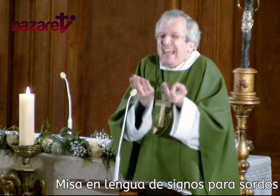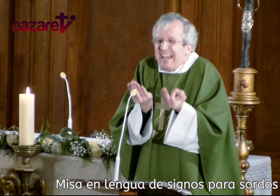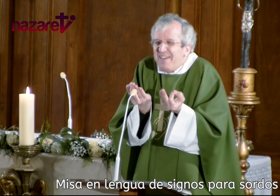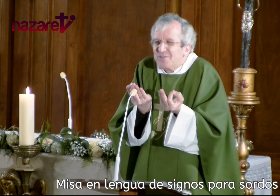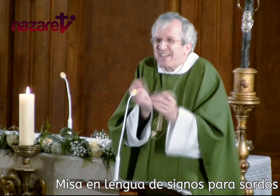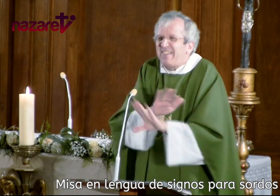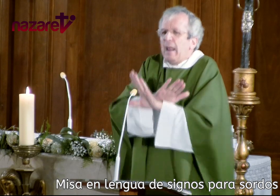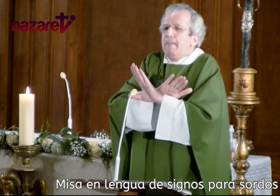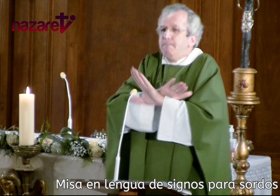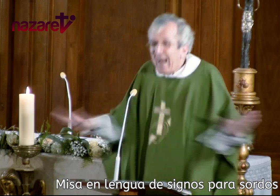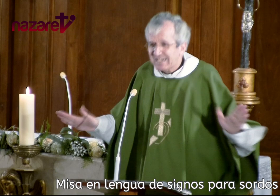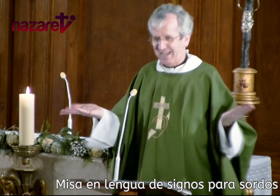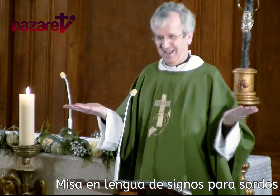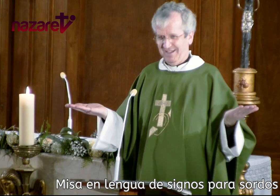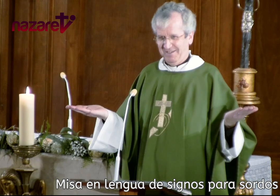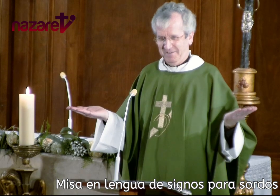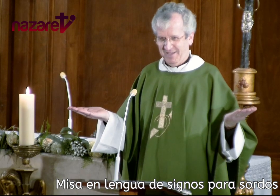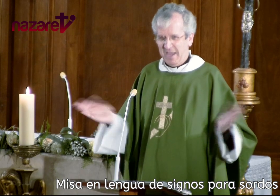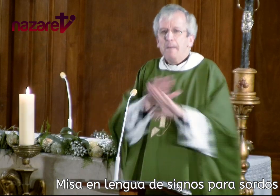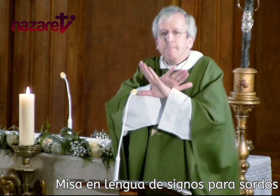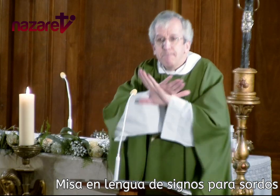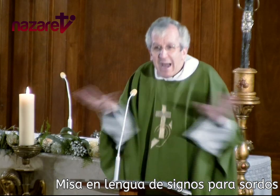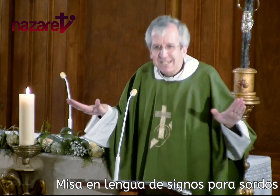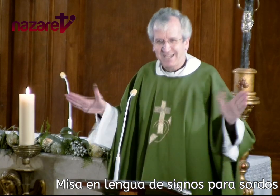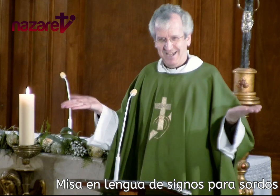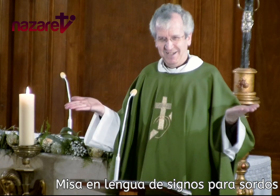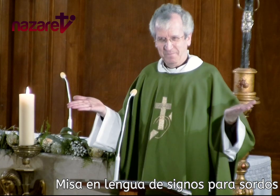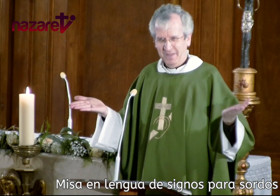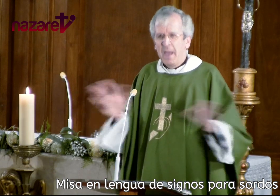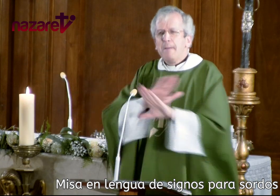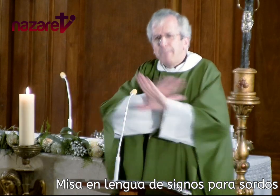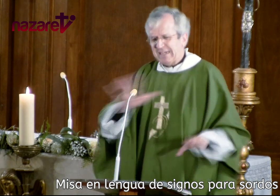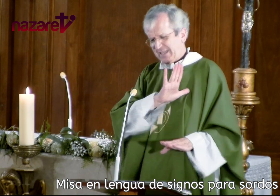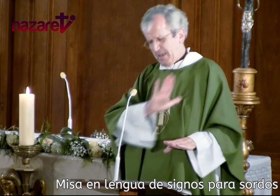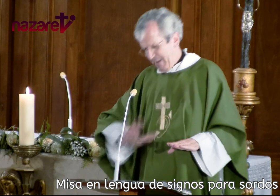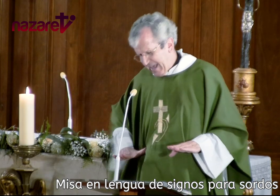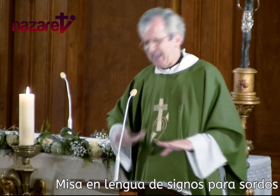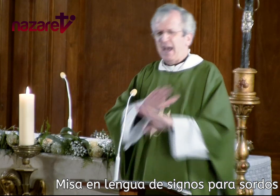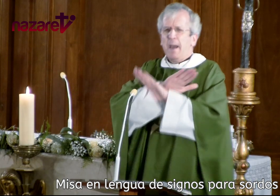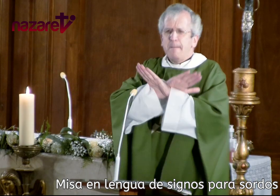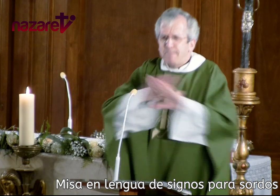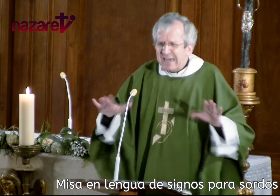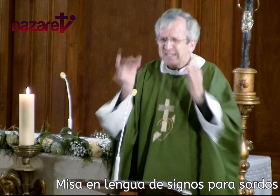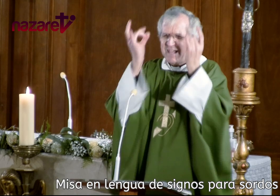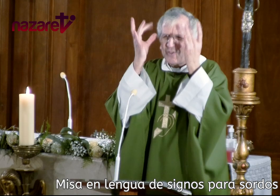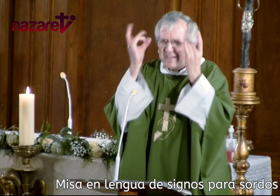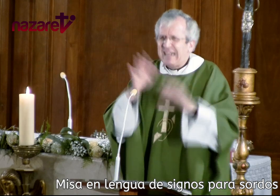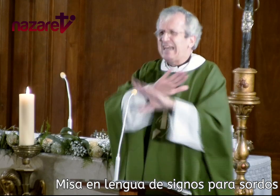tenemos que decir basta basta basta de pereza basta de tonterías